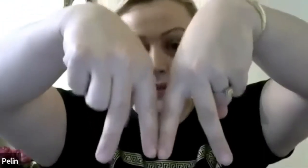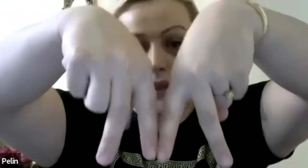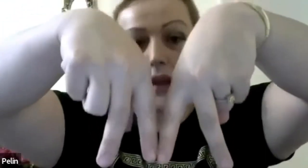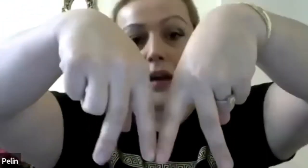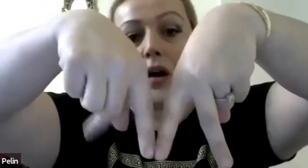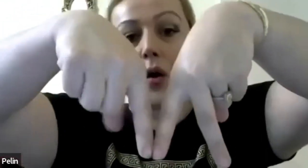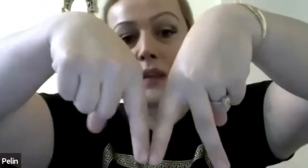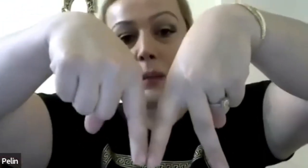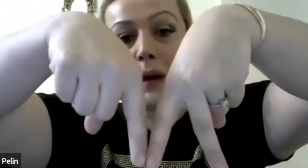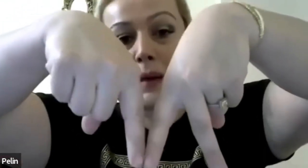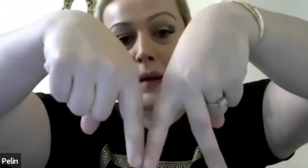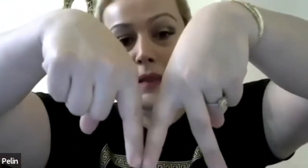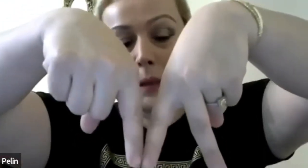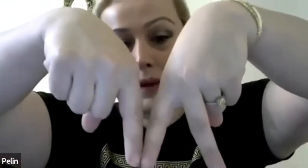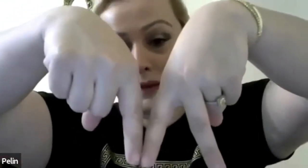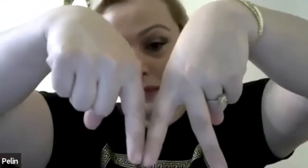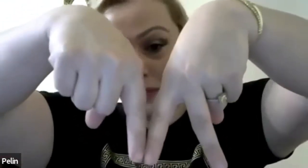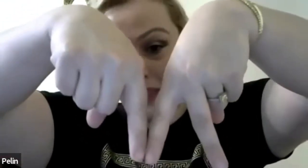Güzel. Orta parmağımı kapattım. N.